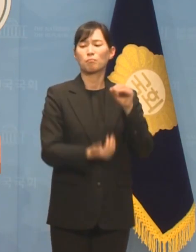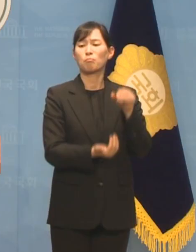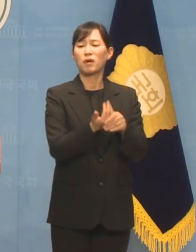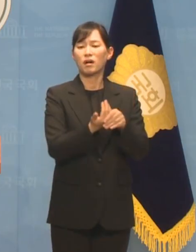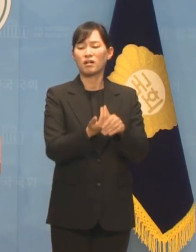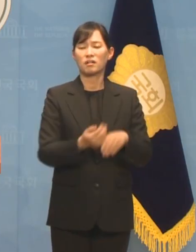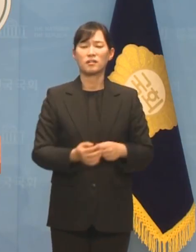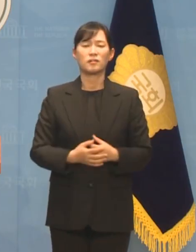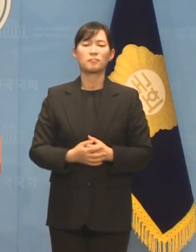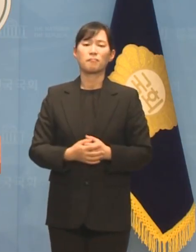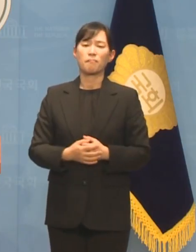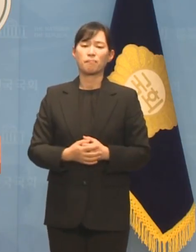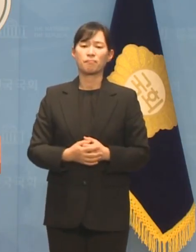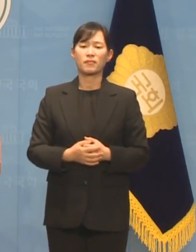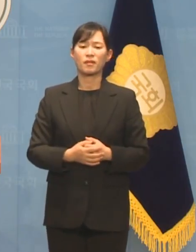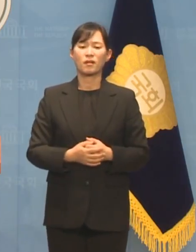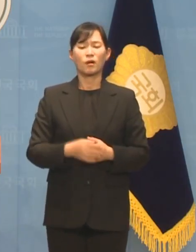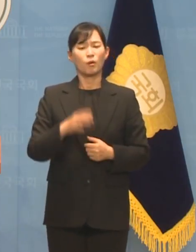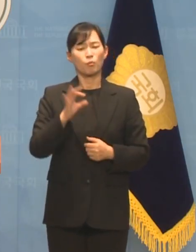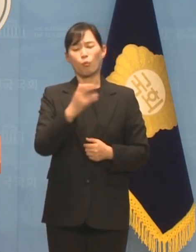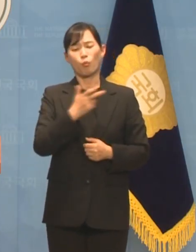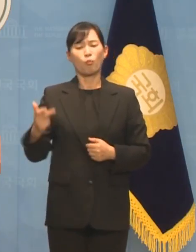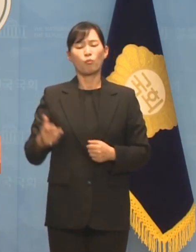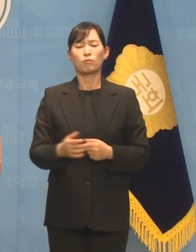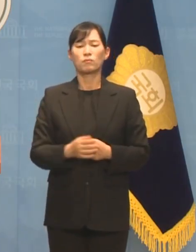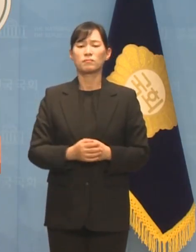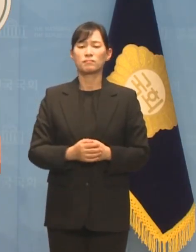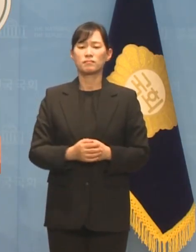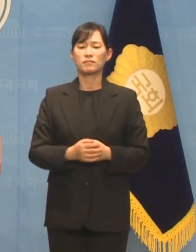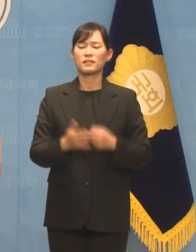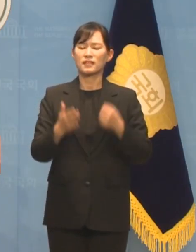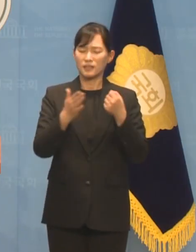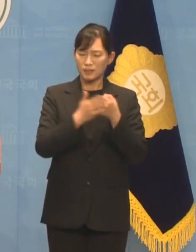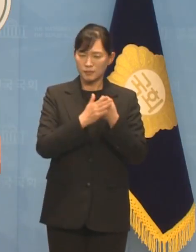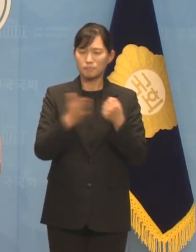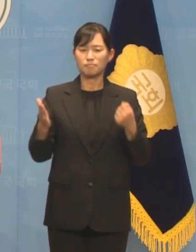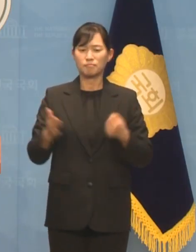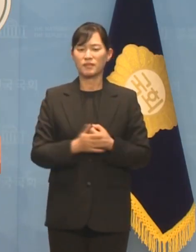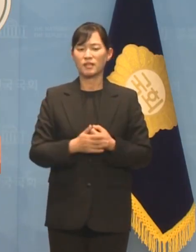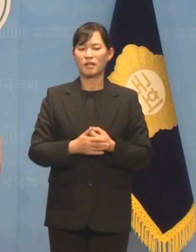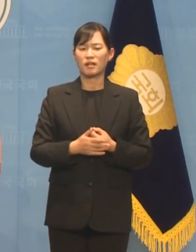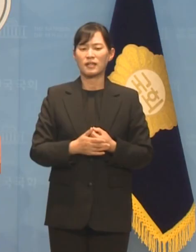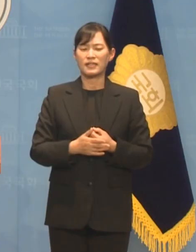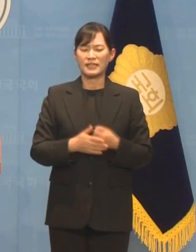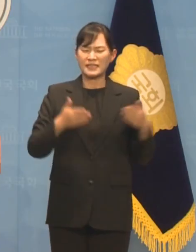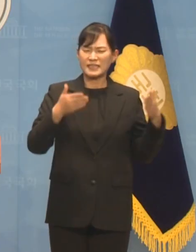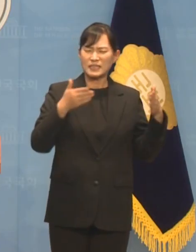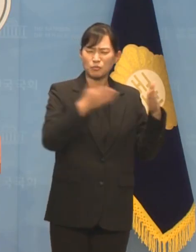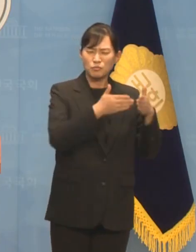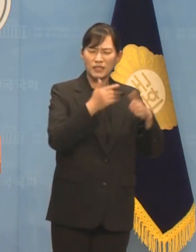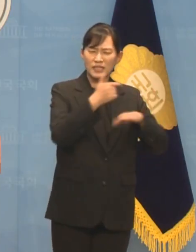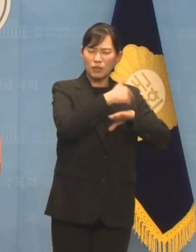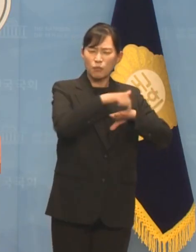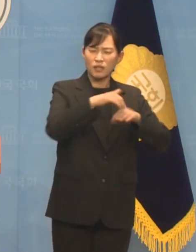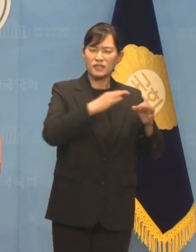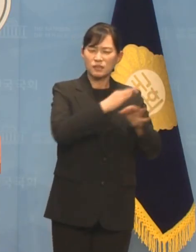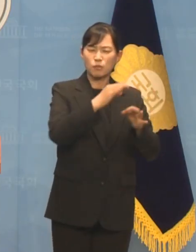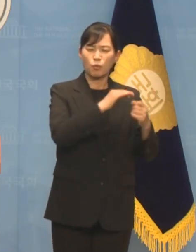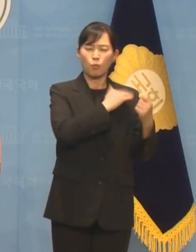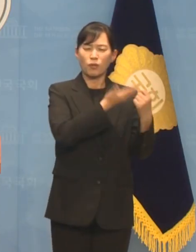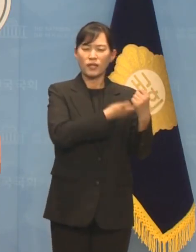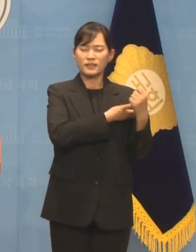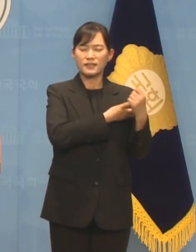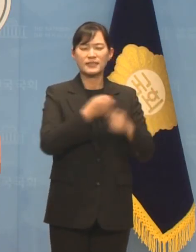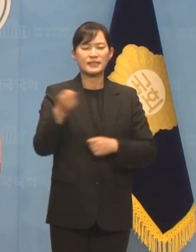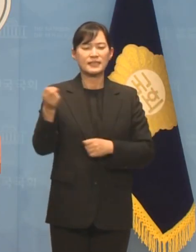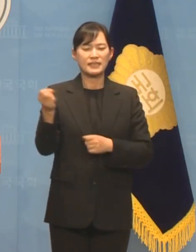것입니다. 규모도 큽니다. 그래서 과도하게 집중된 기획재정부의 권한을 다시